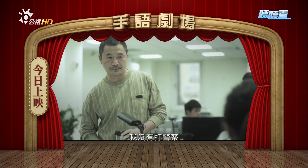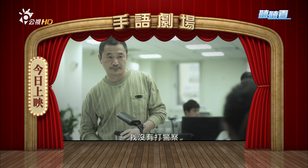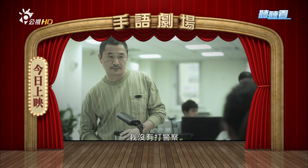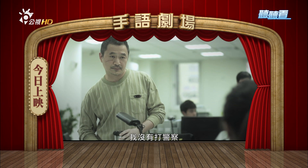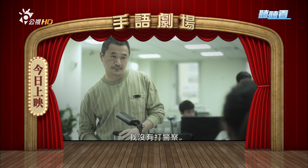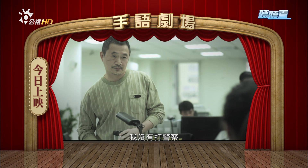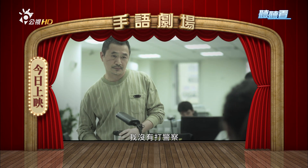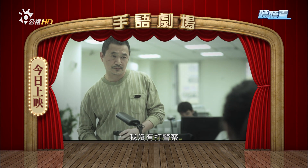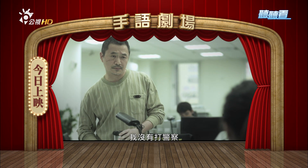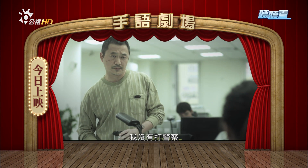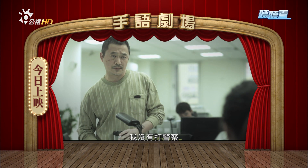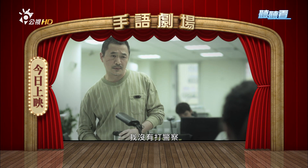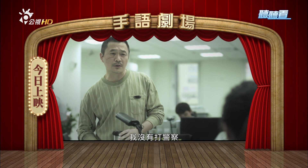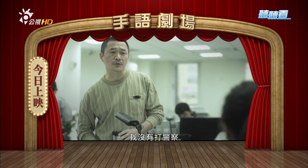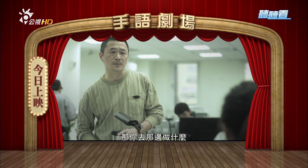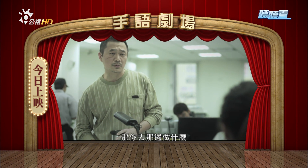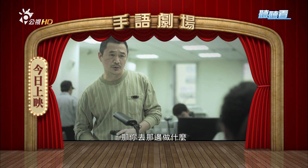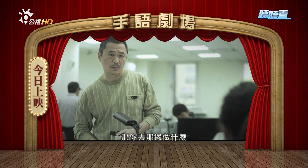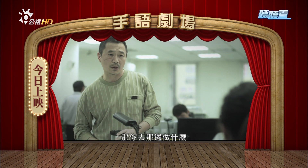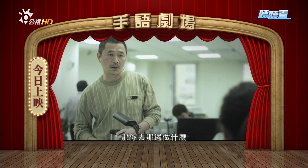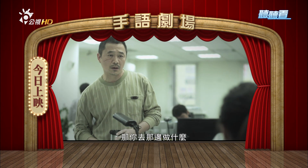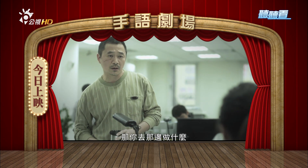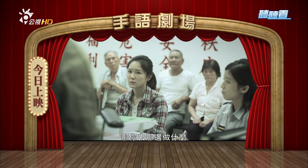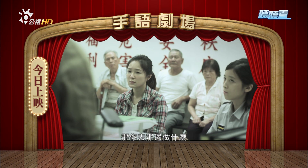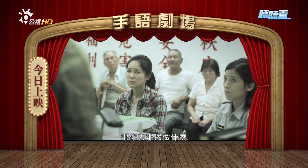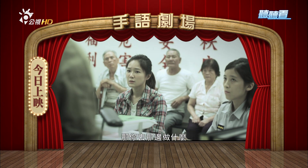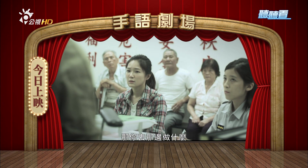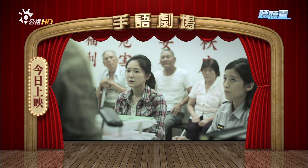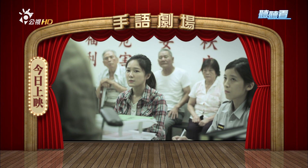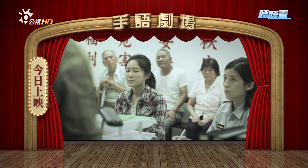察。 那你去那边做什么？